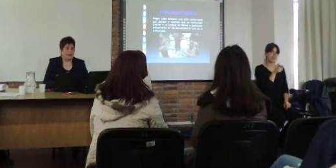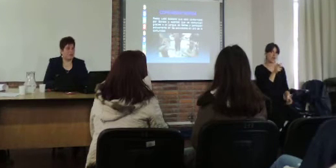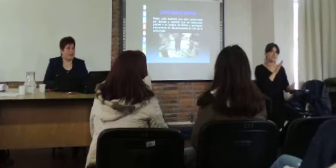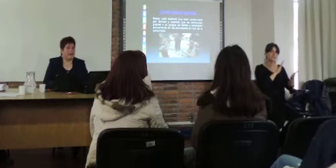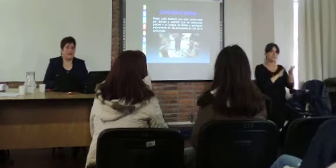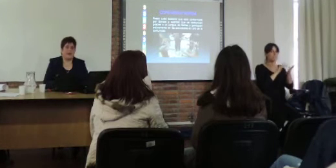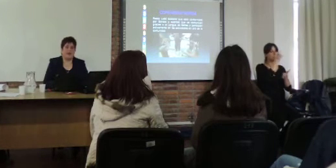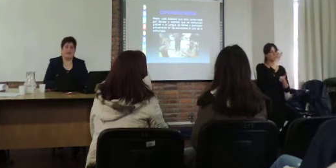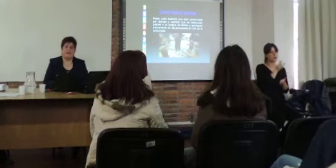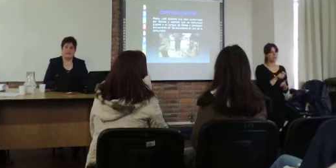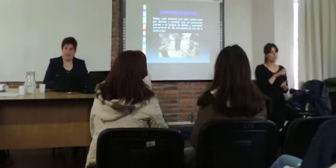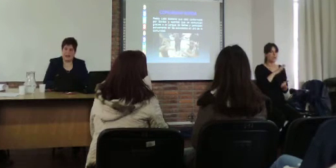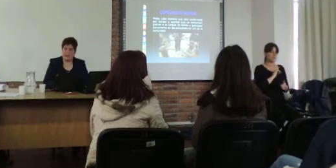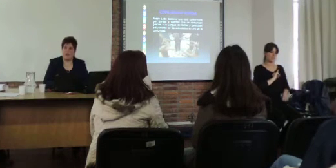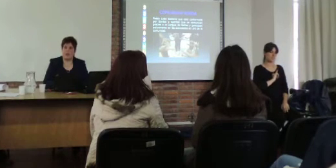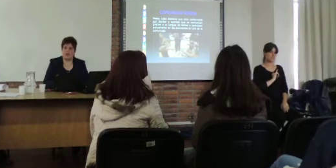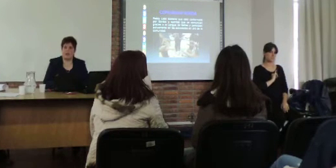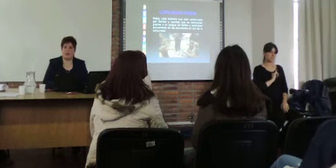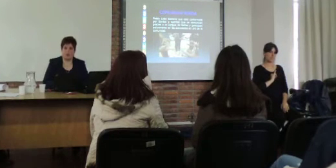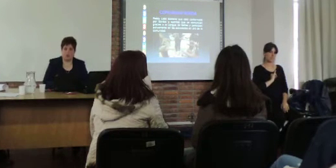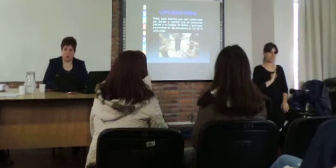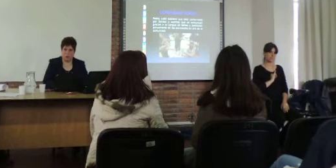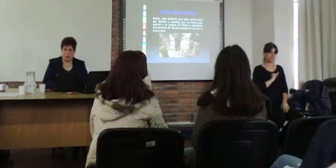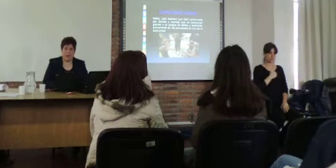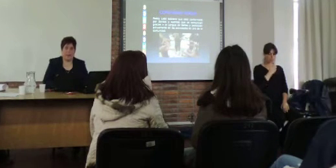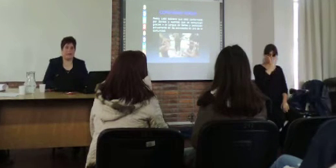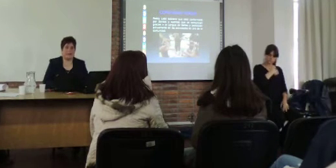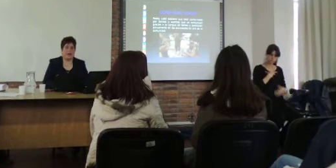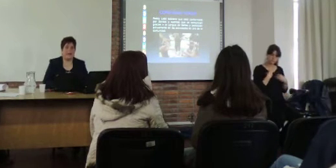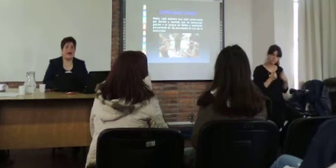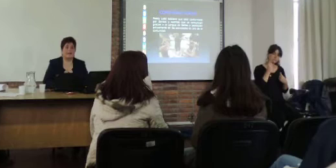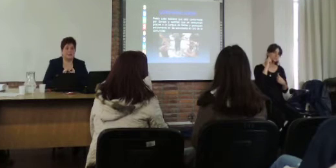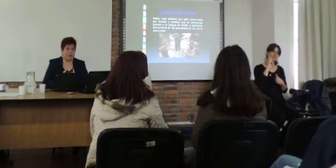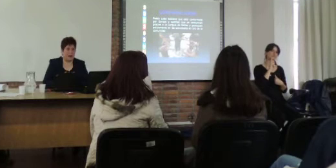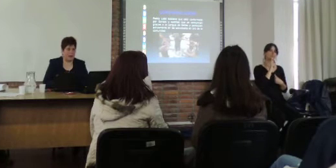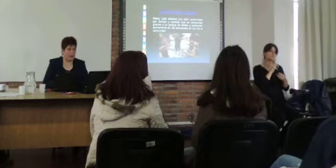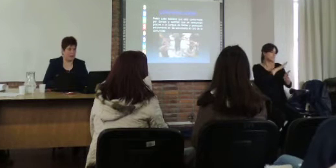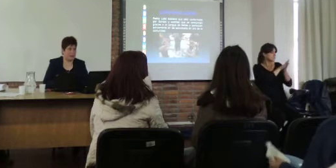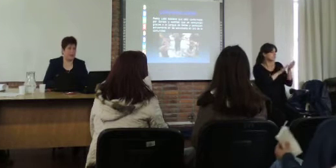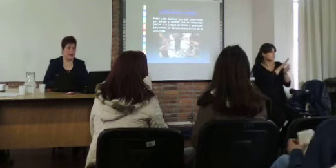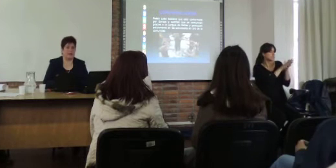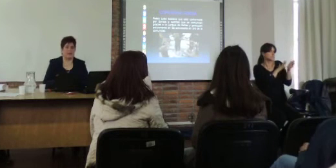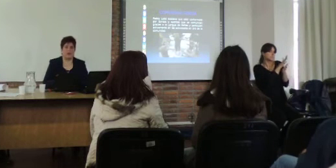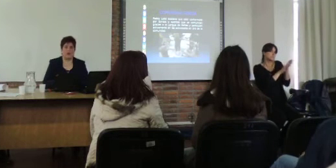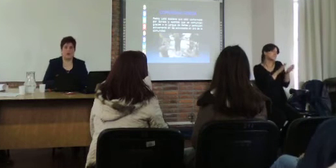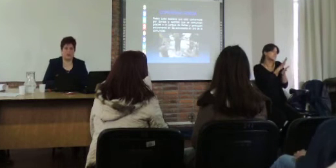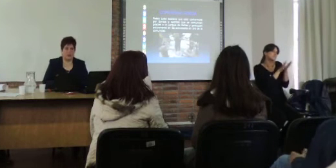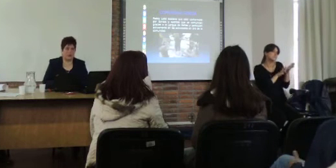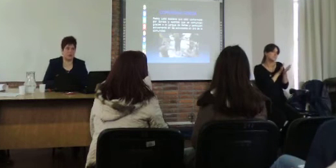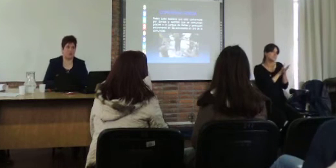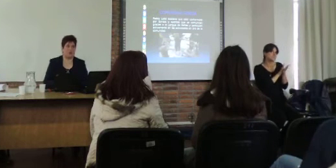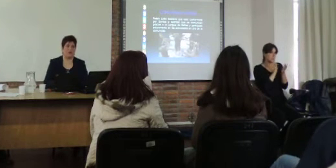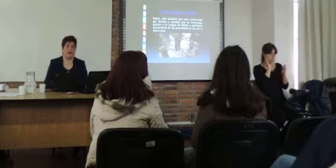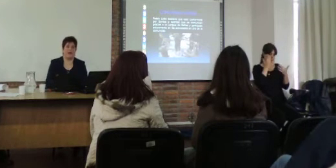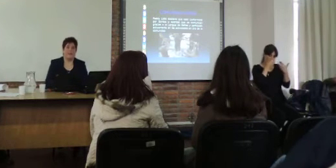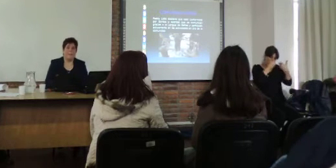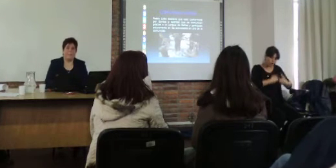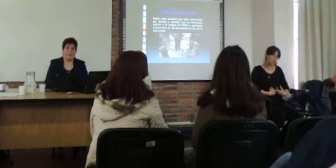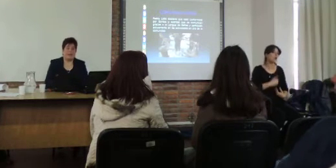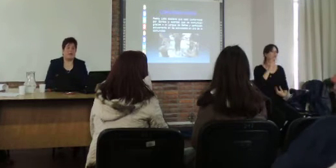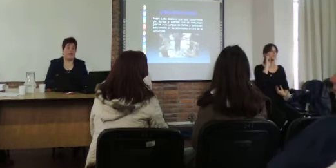refiere a la persona que tiene una identidad como ser sordo, que es hablante de la lengua de señas, que se reconoce un ser sordo,